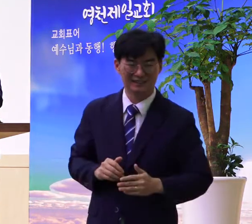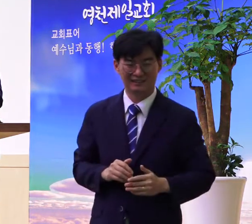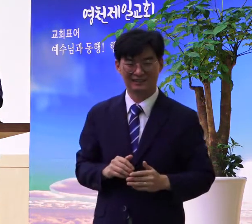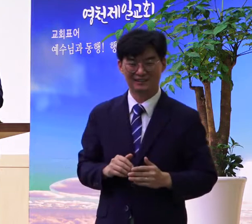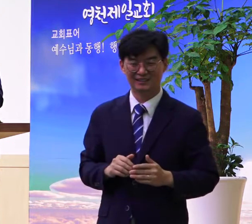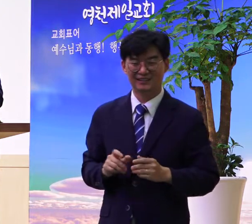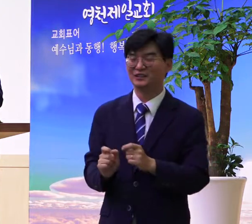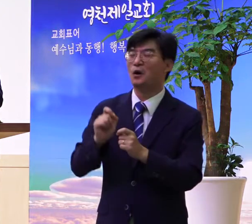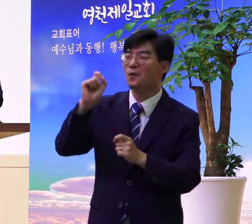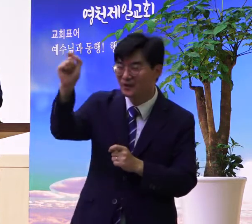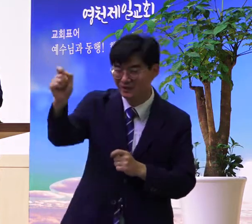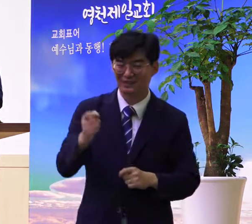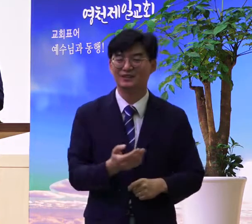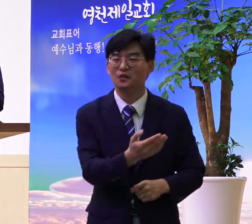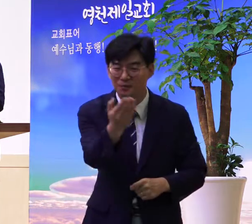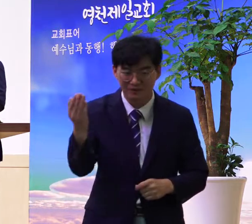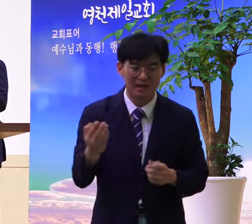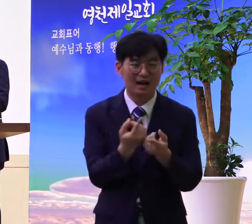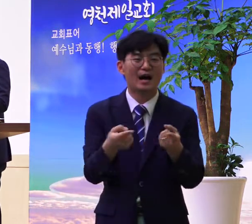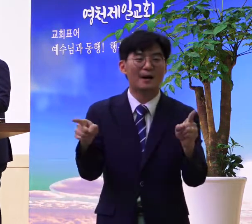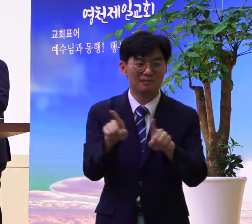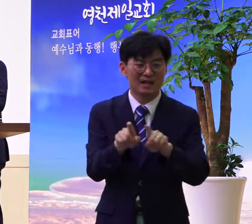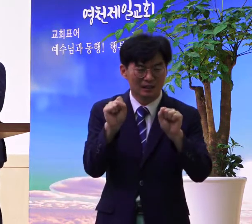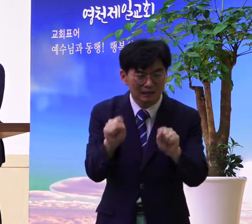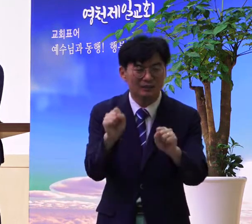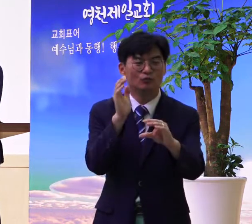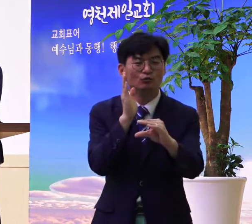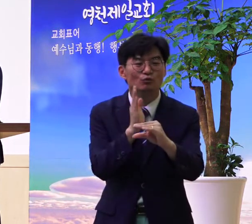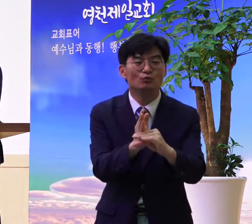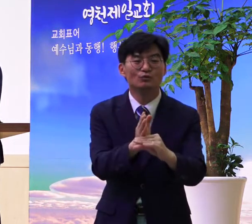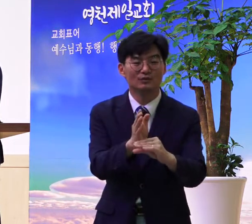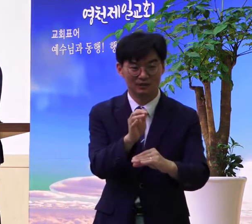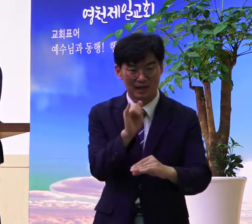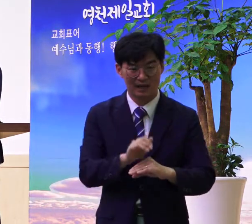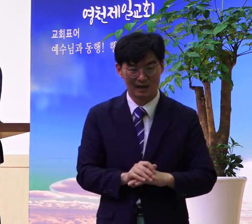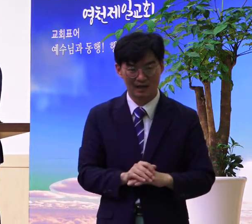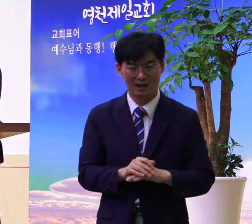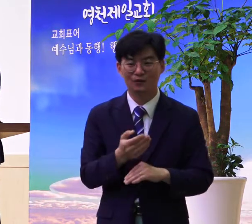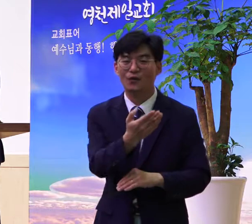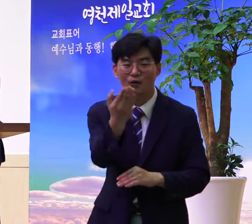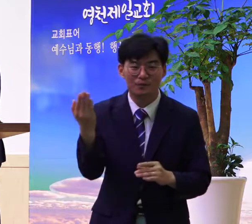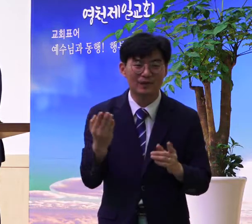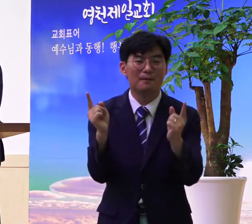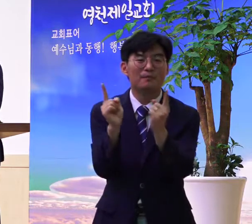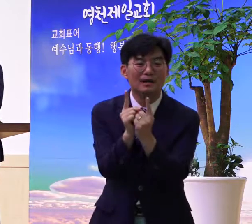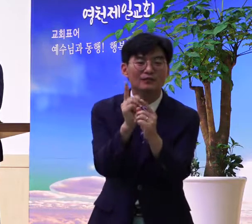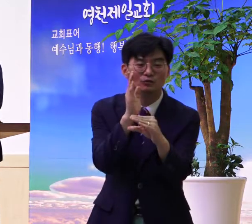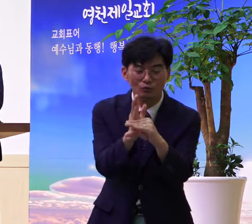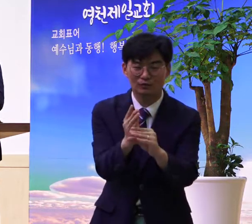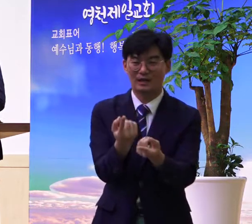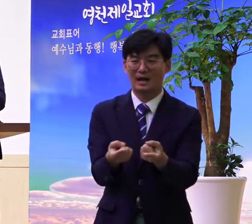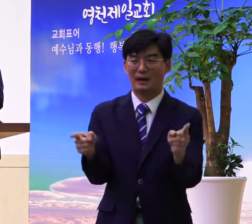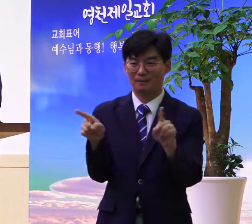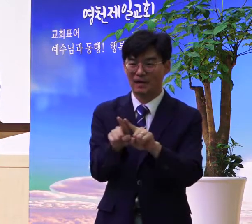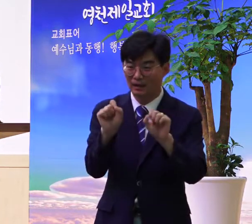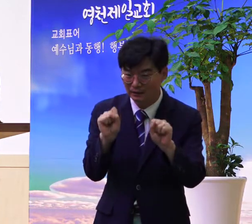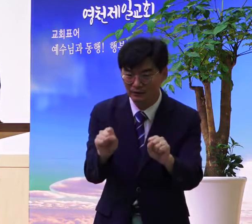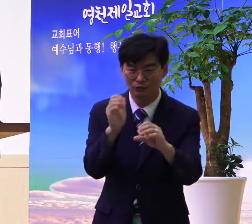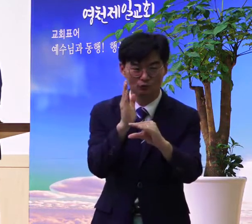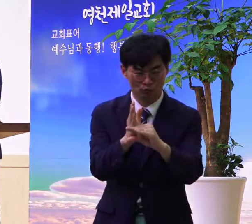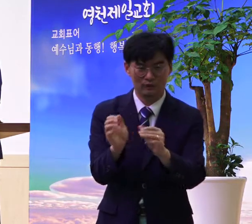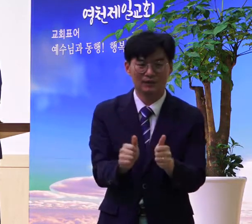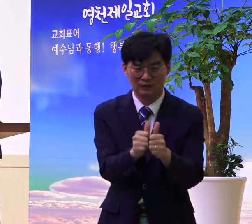영원히 너희와 항상 함께 있으리라 주님이 약속하셨습니다. 주님의 이 임재가 여러분의 신령